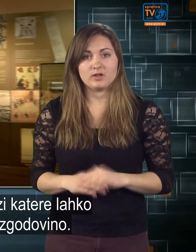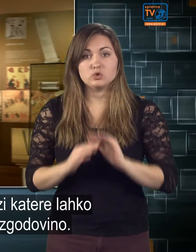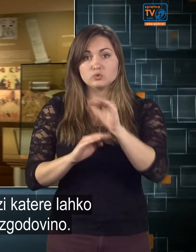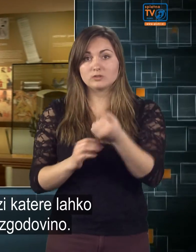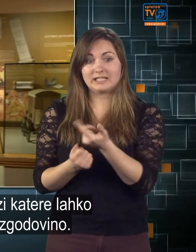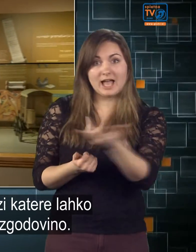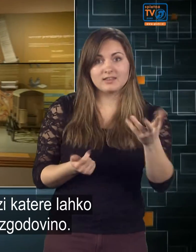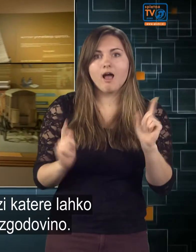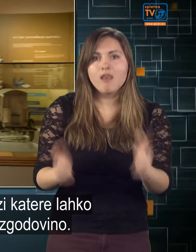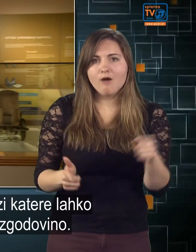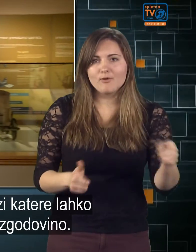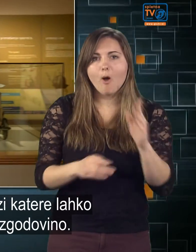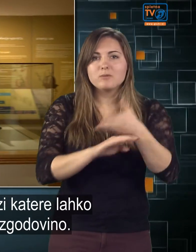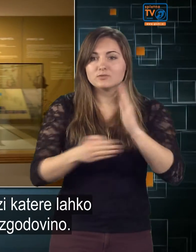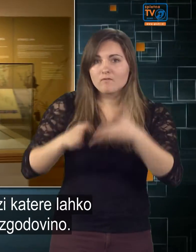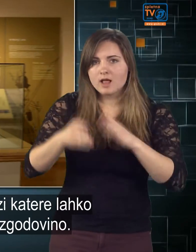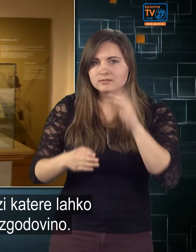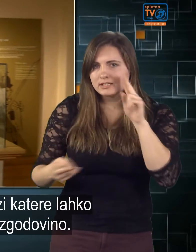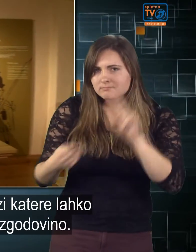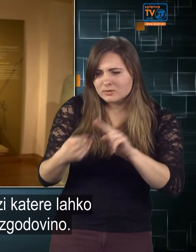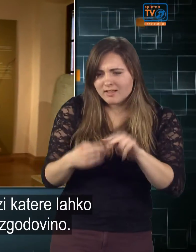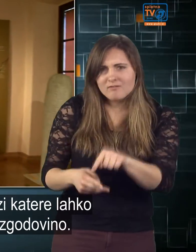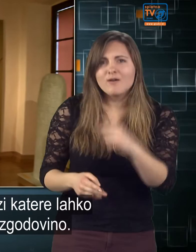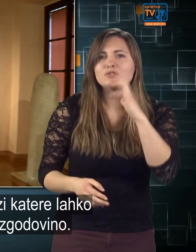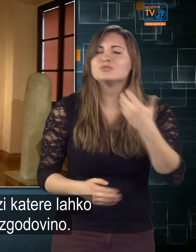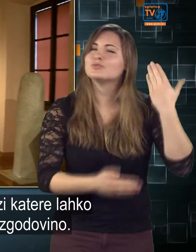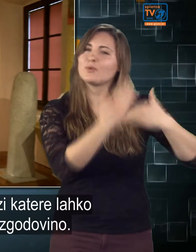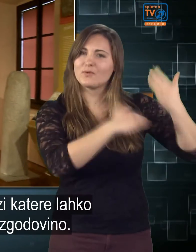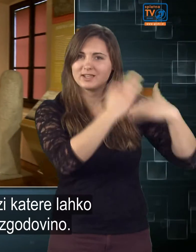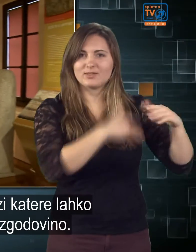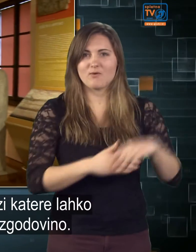lahko obiskovalci spoznavajo zgodovino.